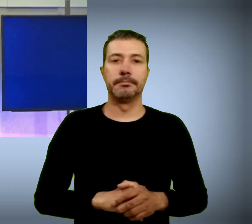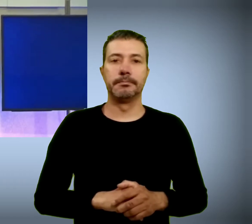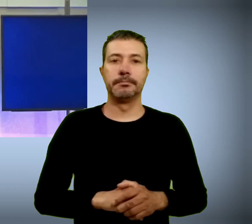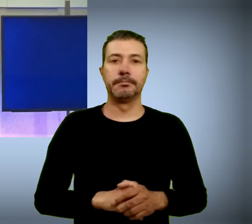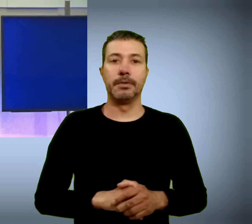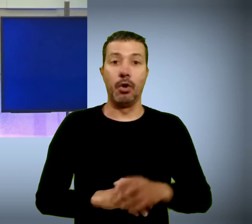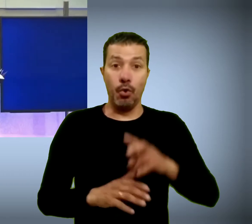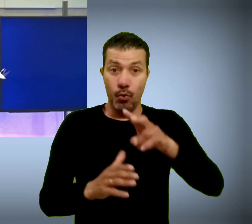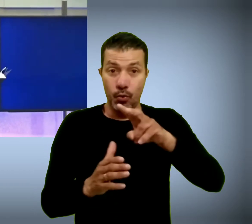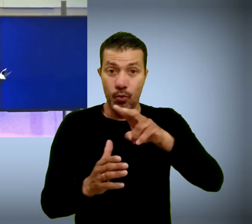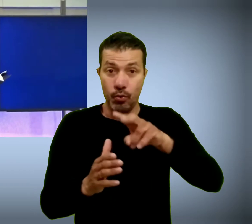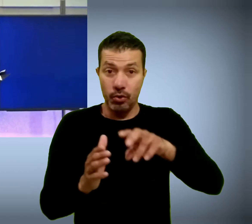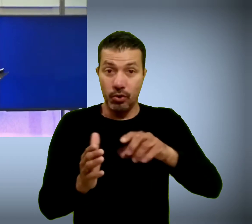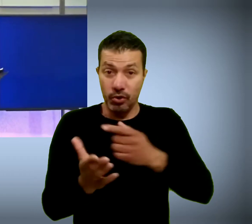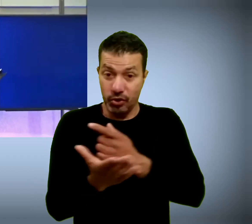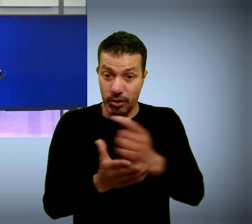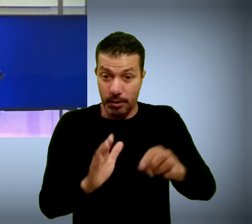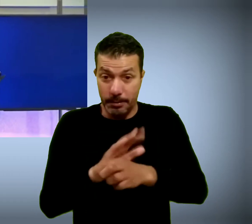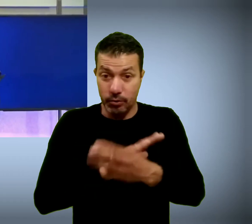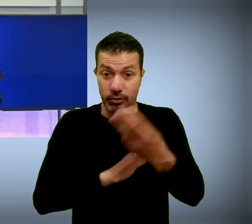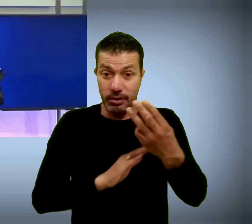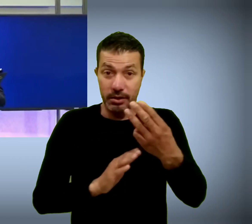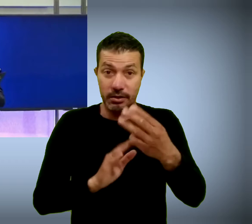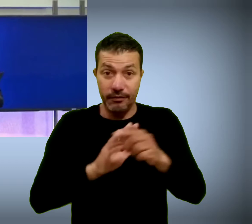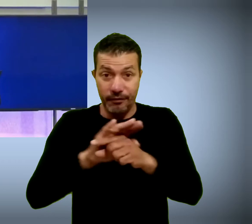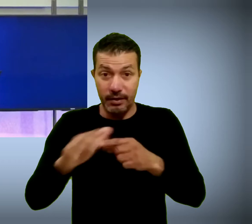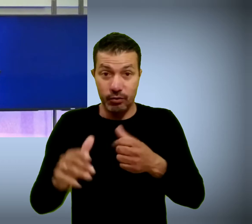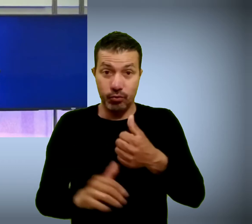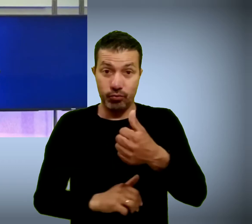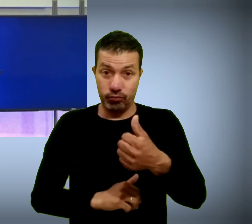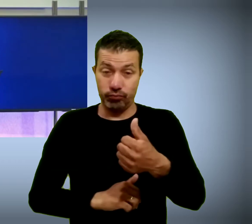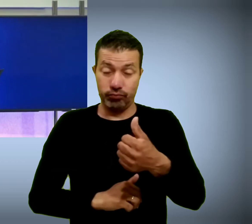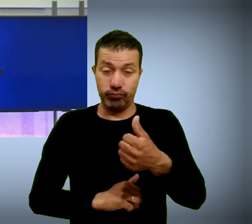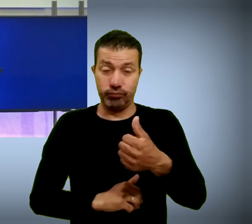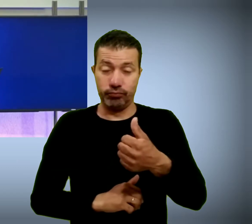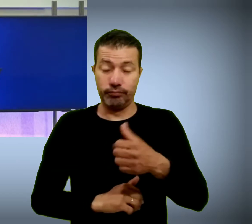Eu leio o verso 1 do capítulo 3 do livro de Gênesis.